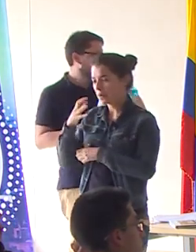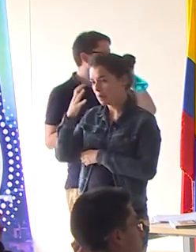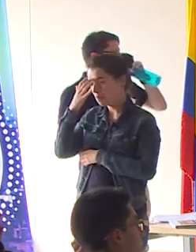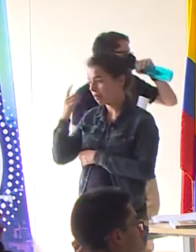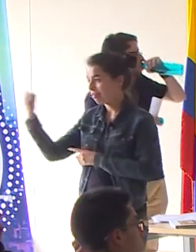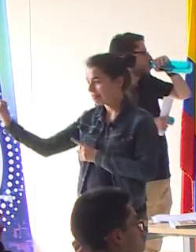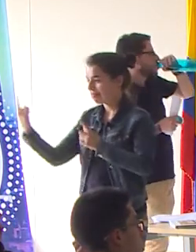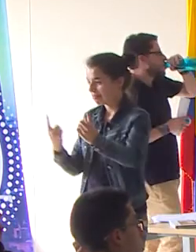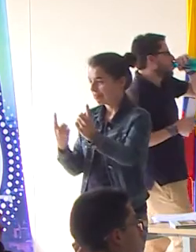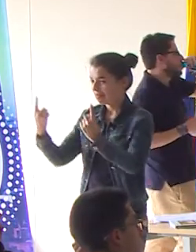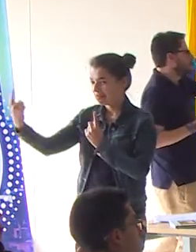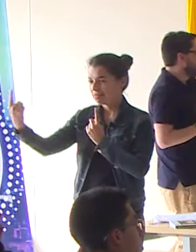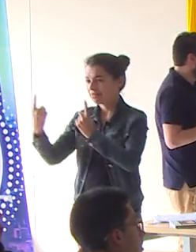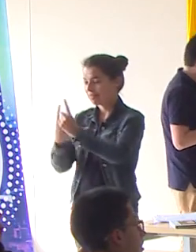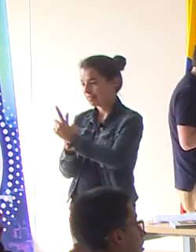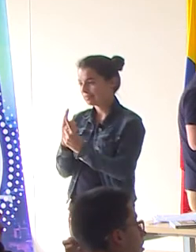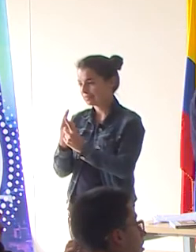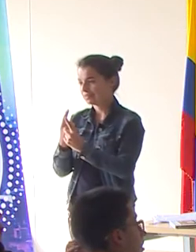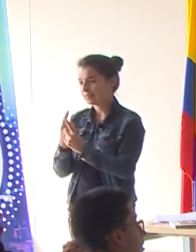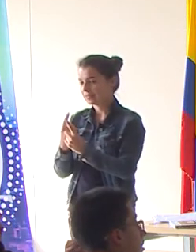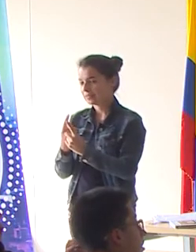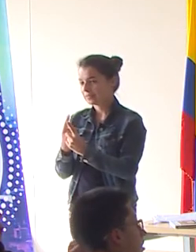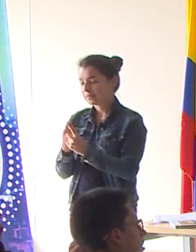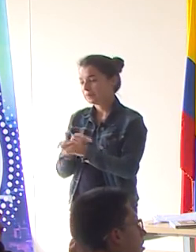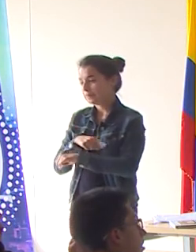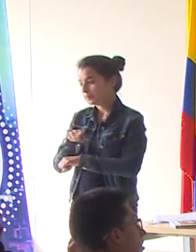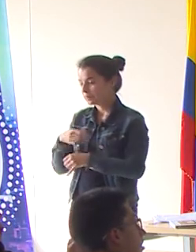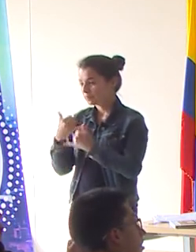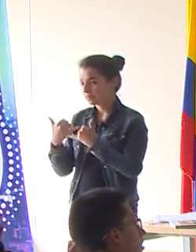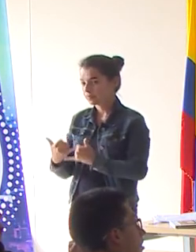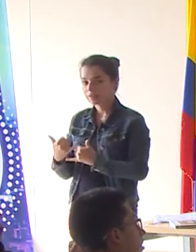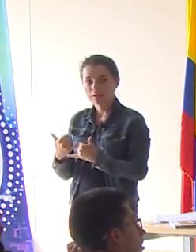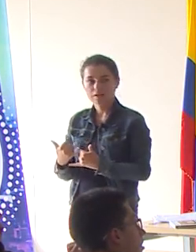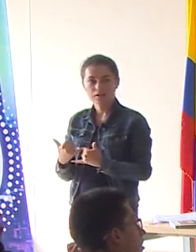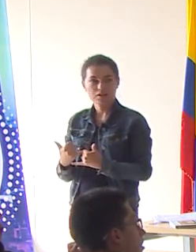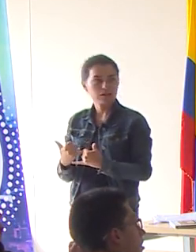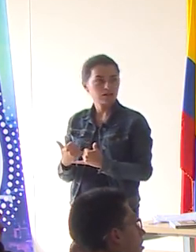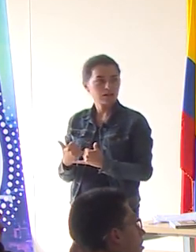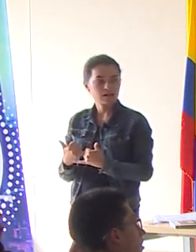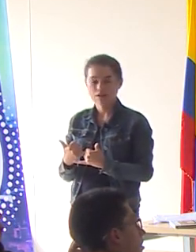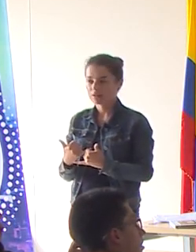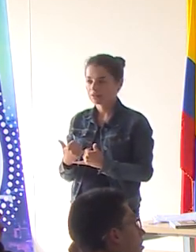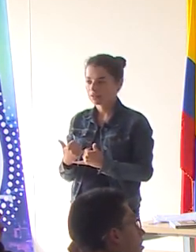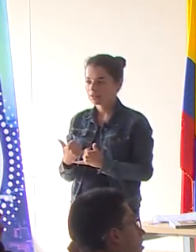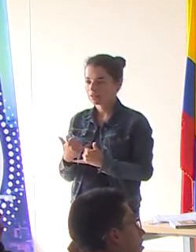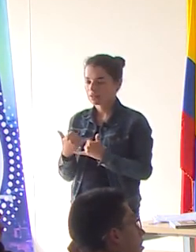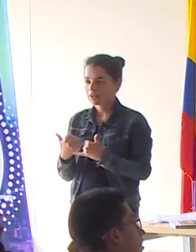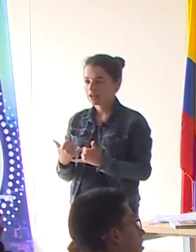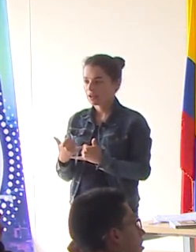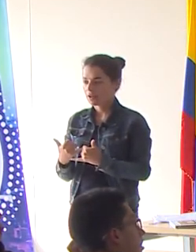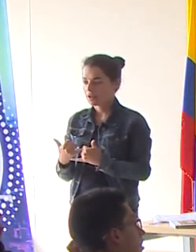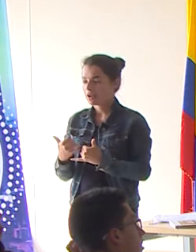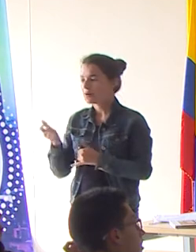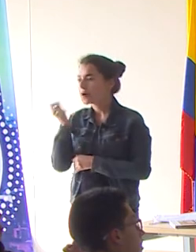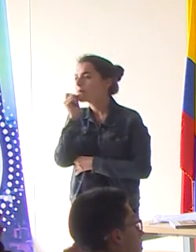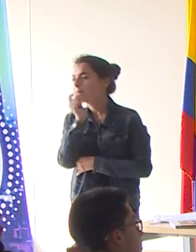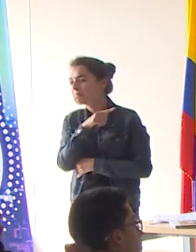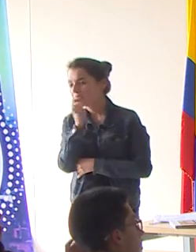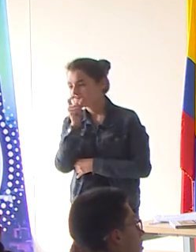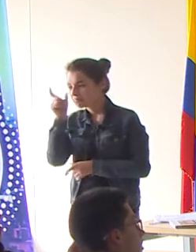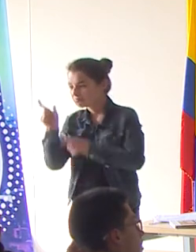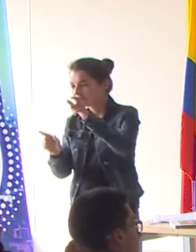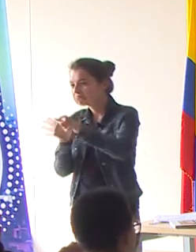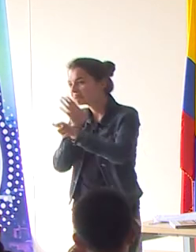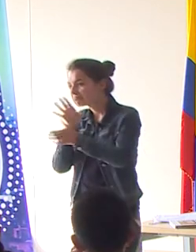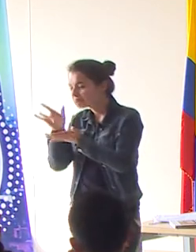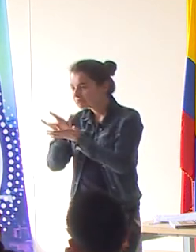camino entonces pues mientras tanto vamos a dar lugar también a lo que dijimos es decir la sección de preguntas para nuestros